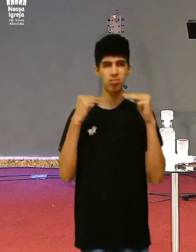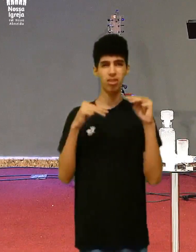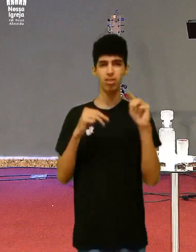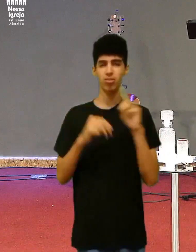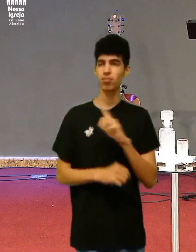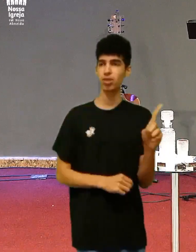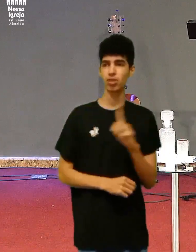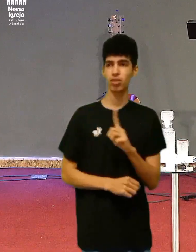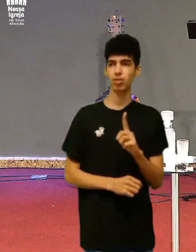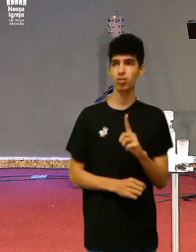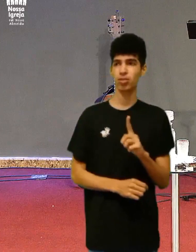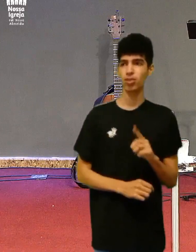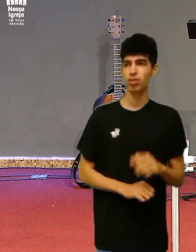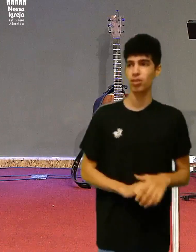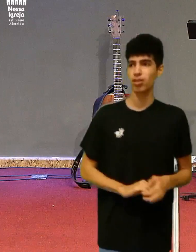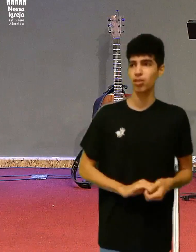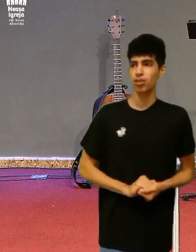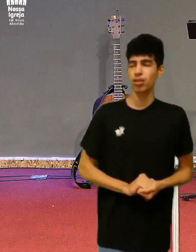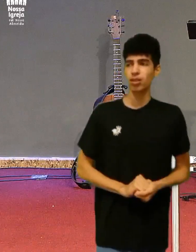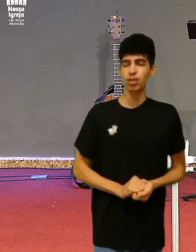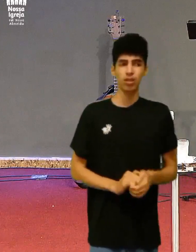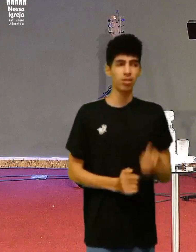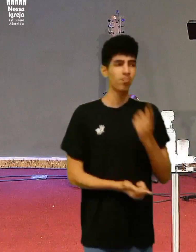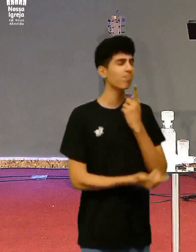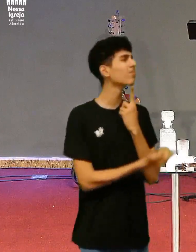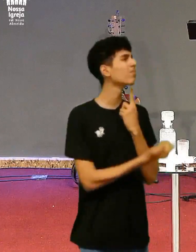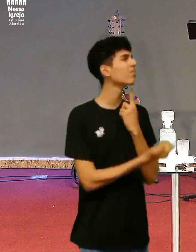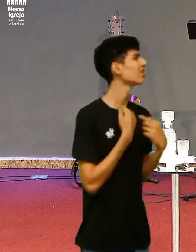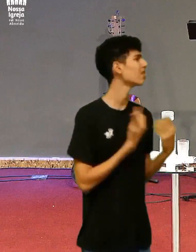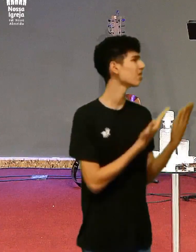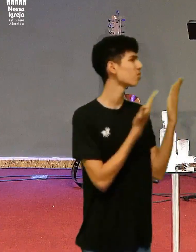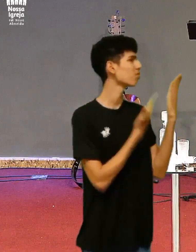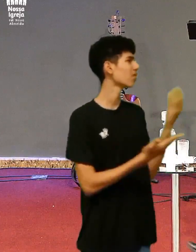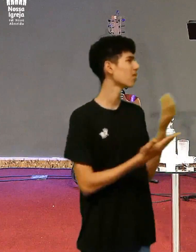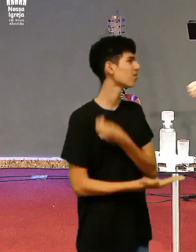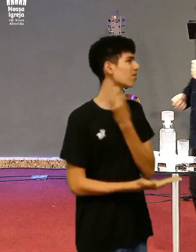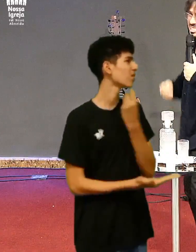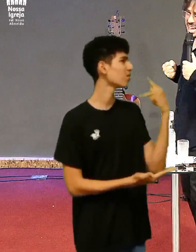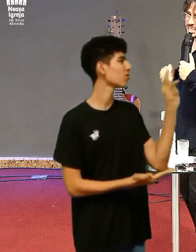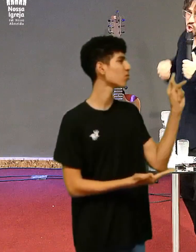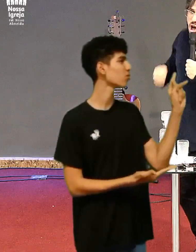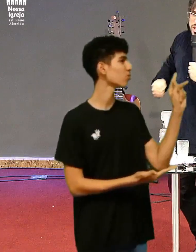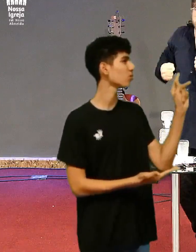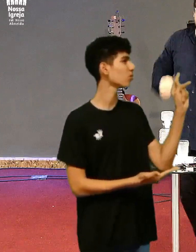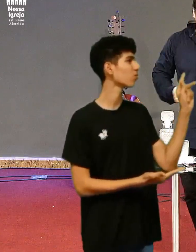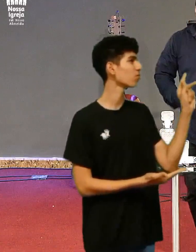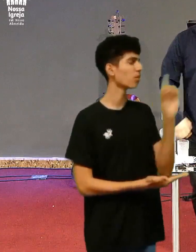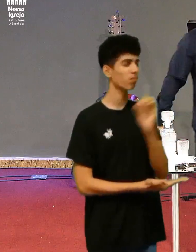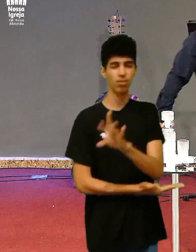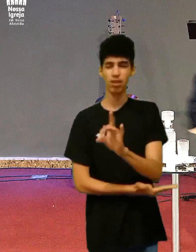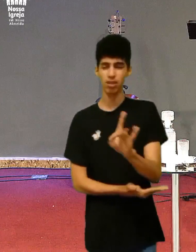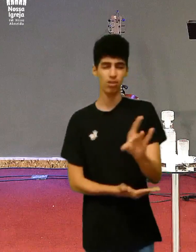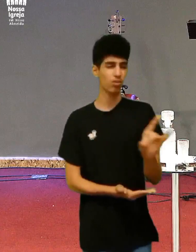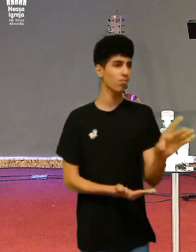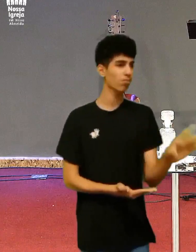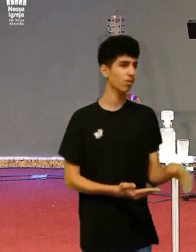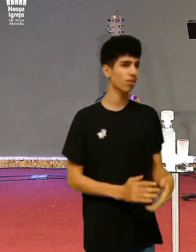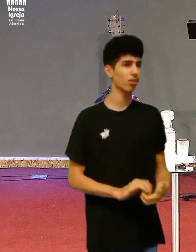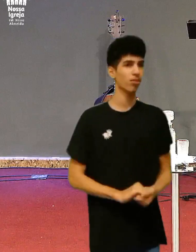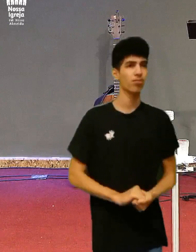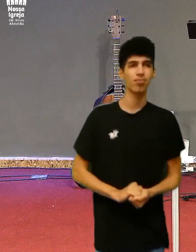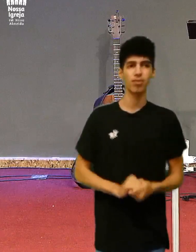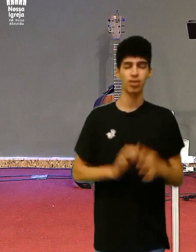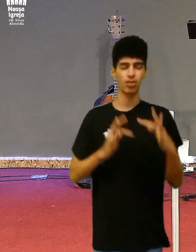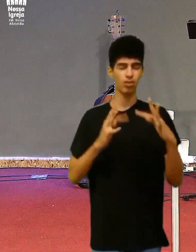esse sentimento, esse desespero por vida, esteja presente no nosso dia a dia, nas salas